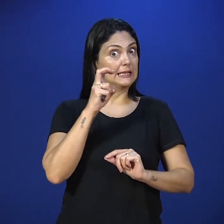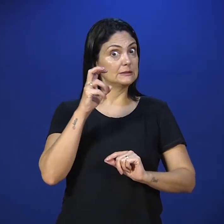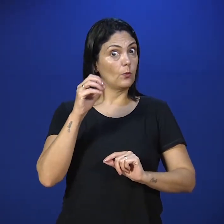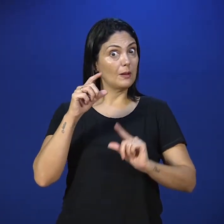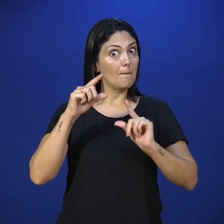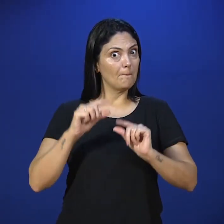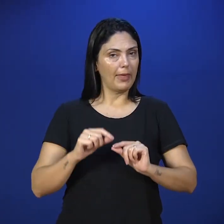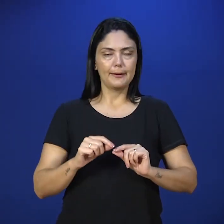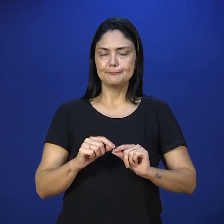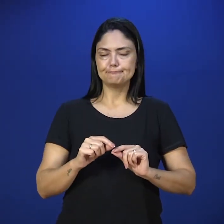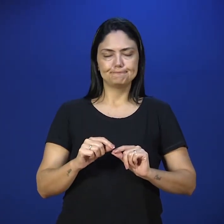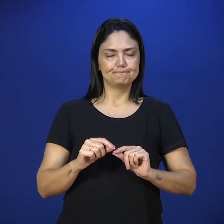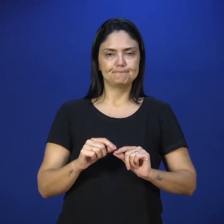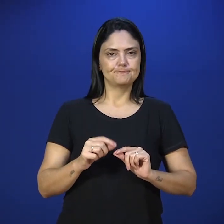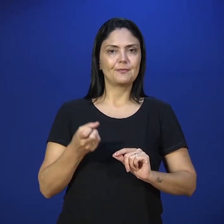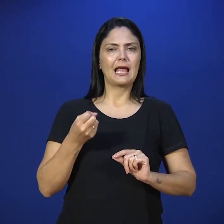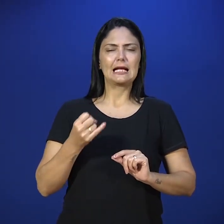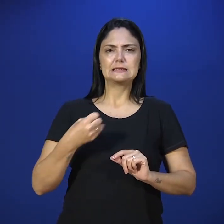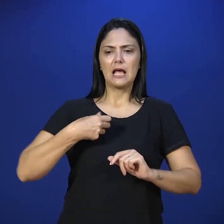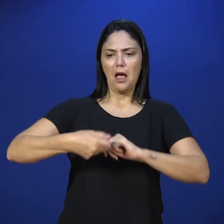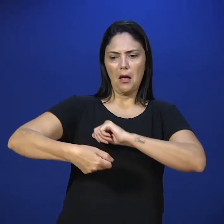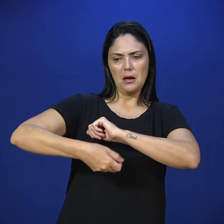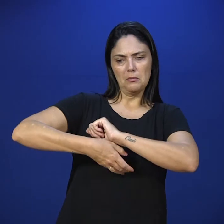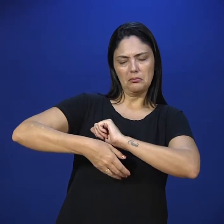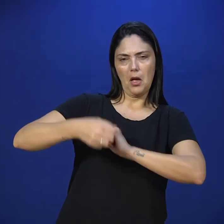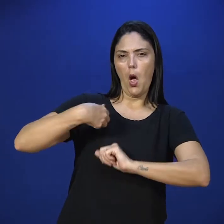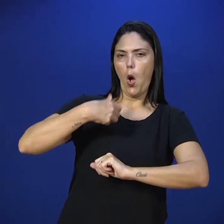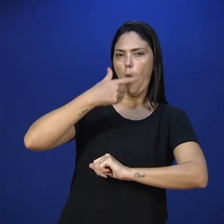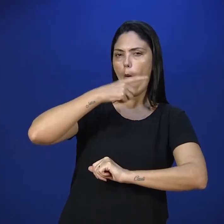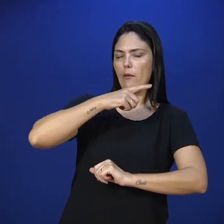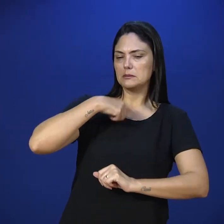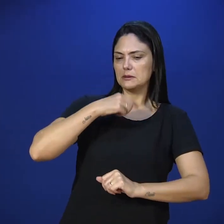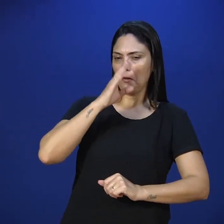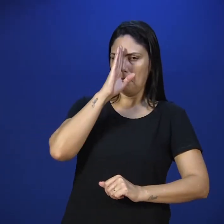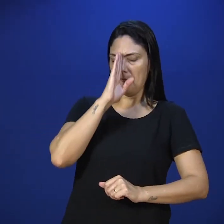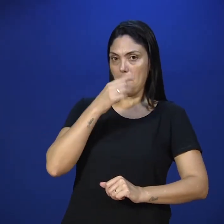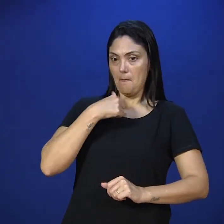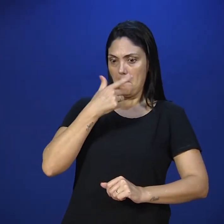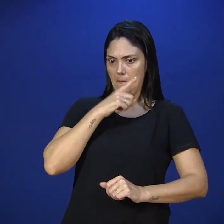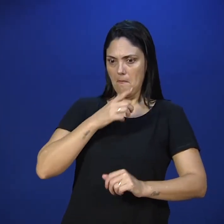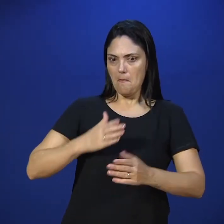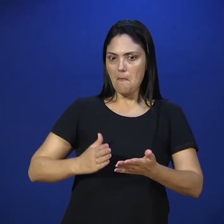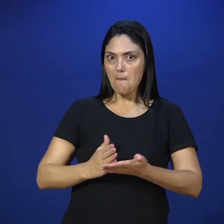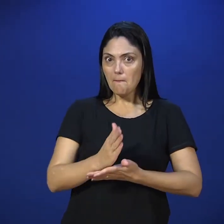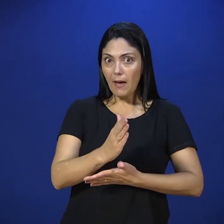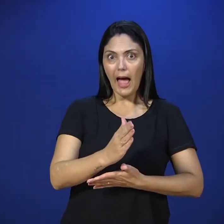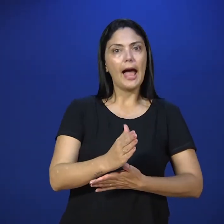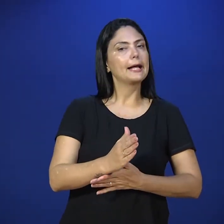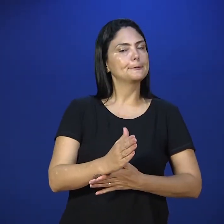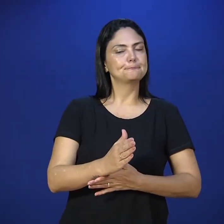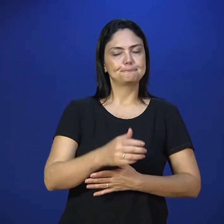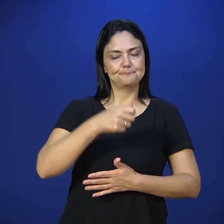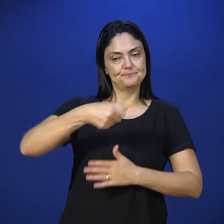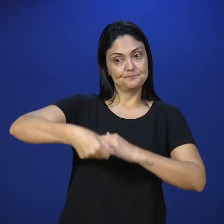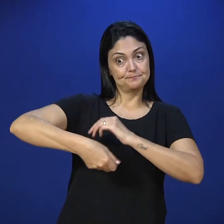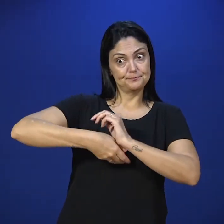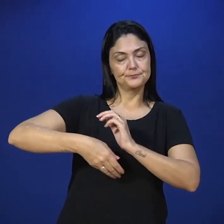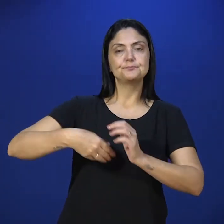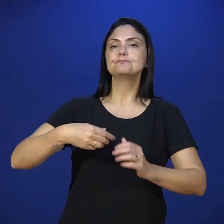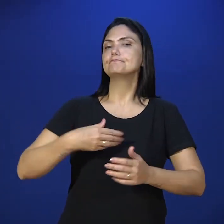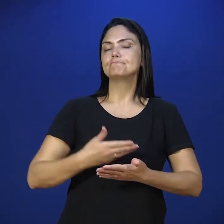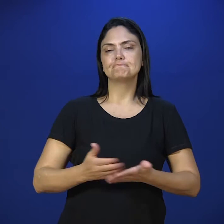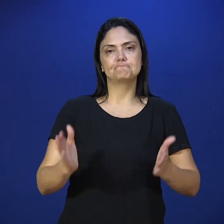4.3. Utilizar-se de qualquer meio fraudulento para obter aprovação ou vantagem própria ou de terceiros.